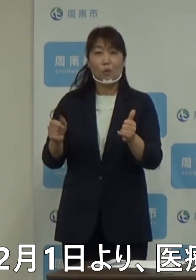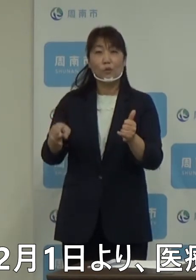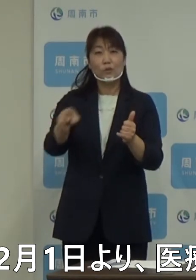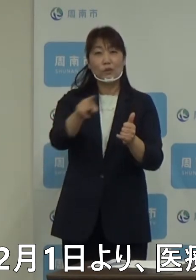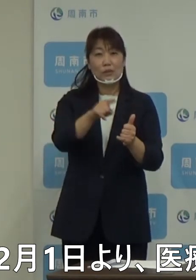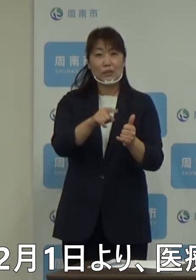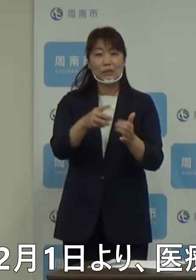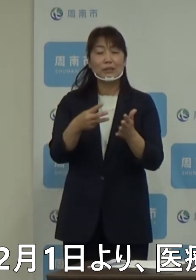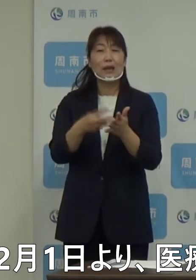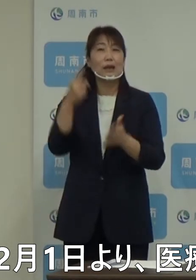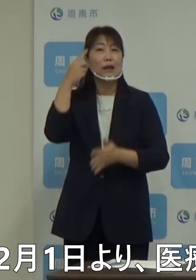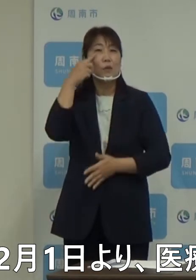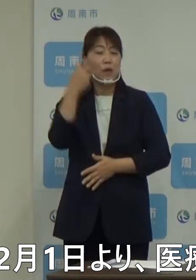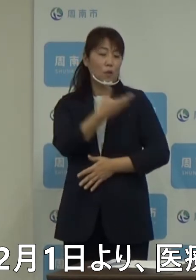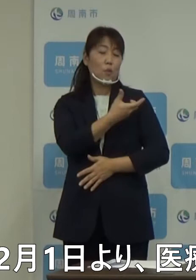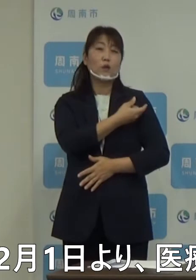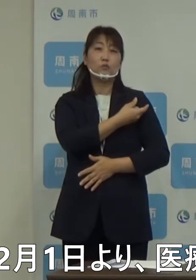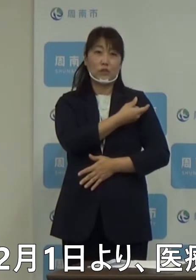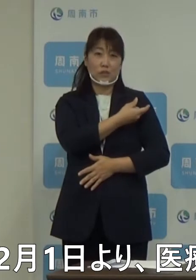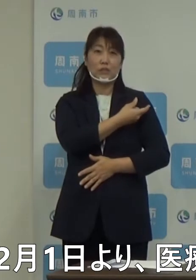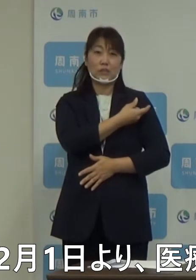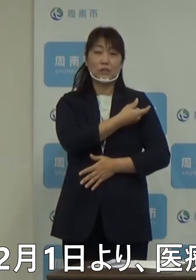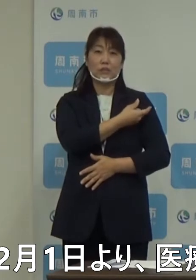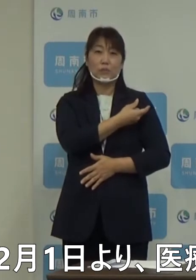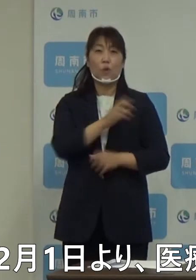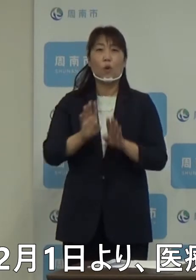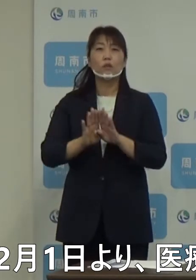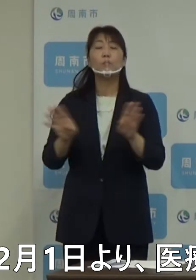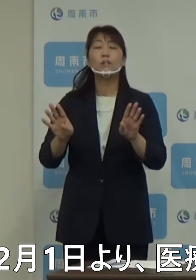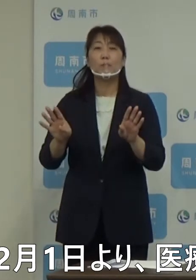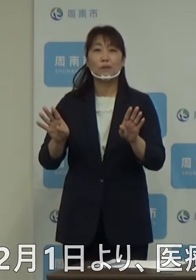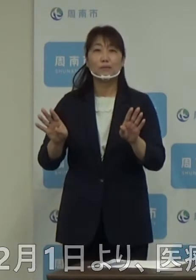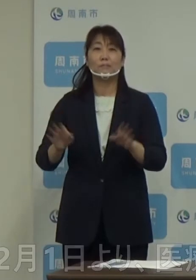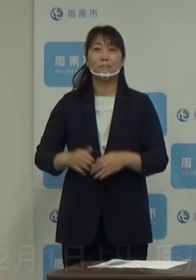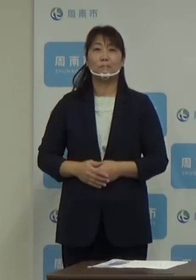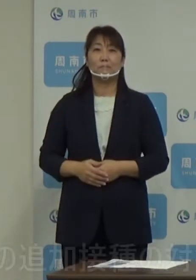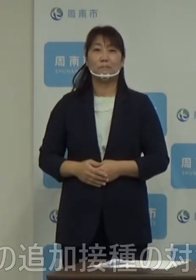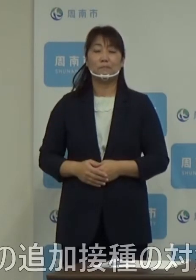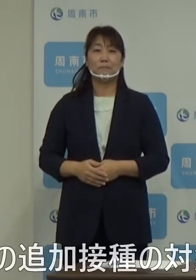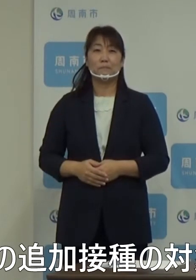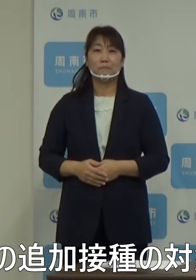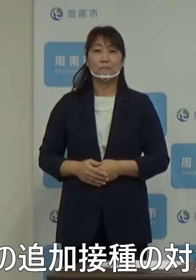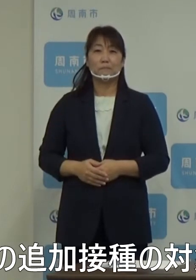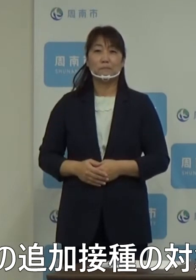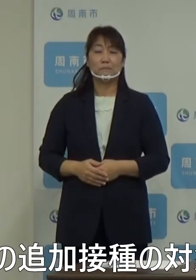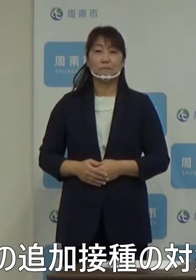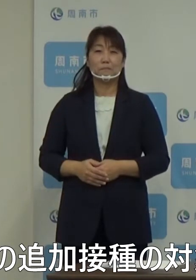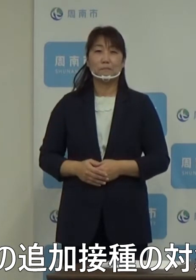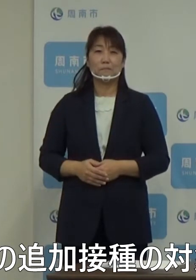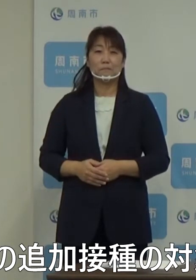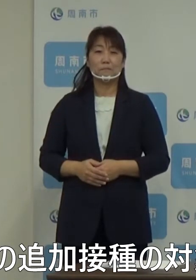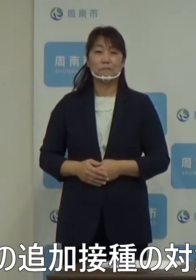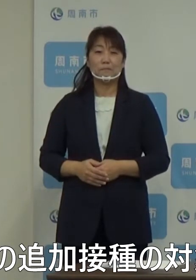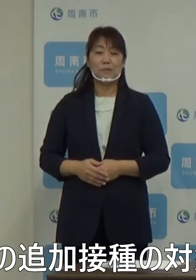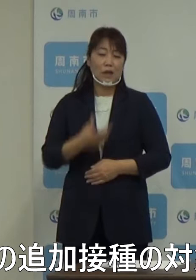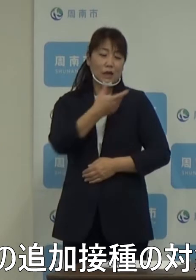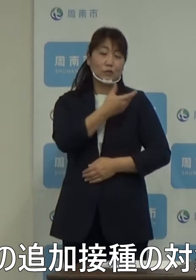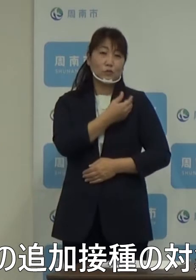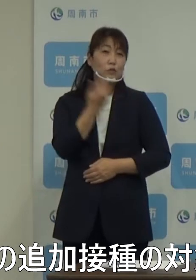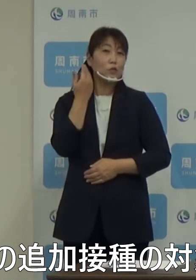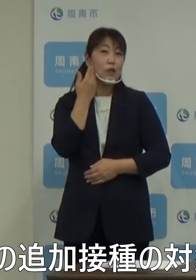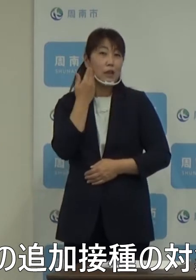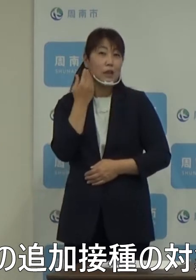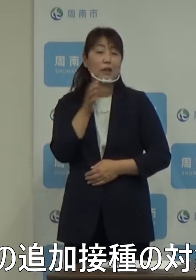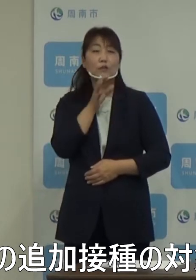チンの3回目接種、いわゆる追加接種が始まっております。この追加接種の対象は年齢